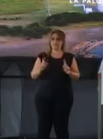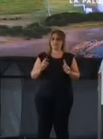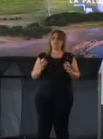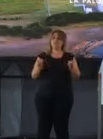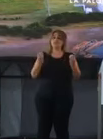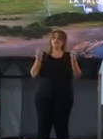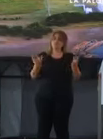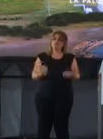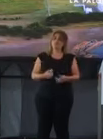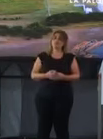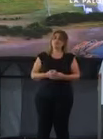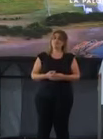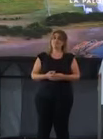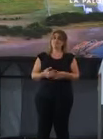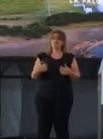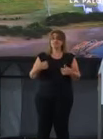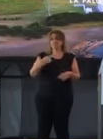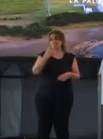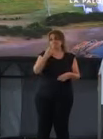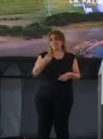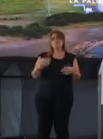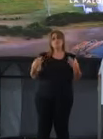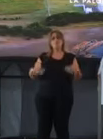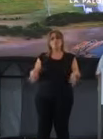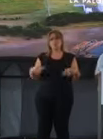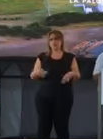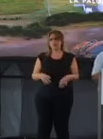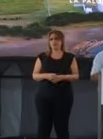Porque, amigo, yo estoy